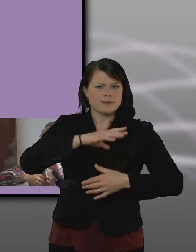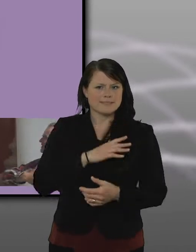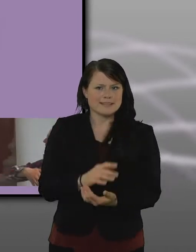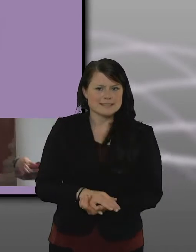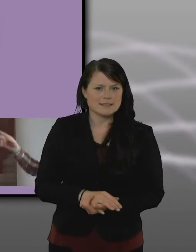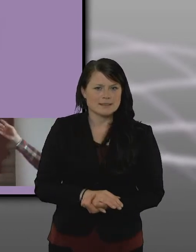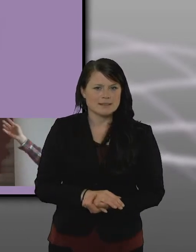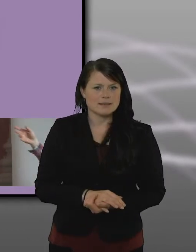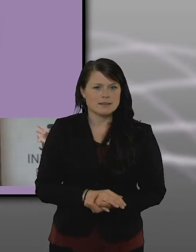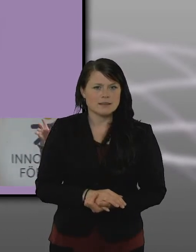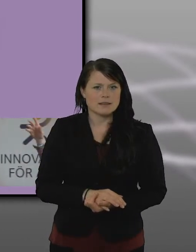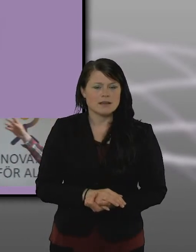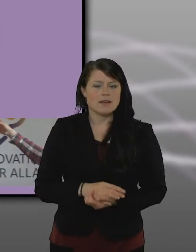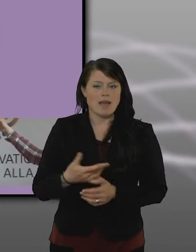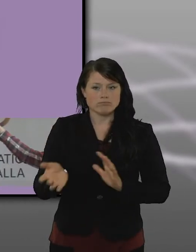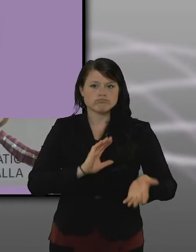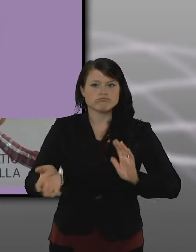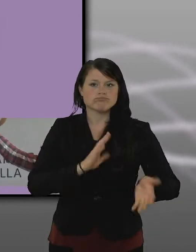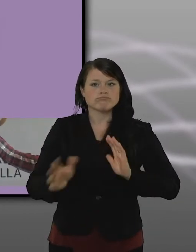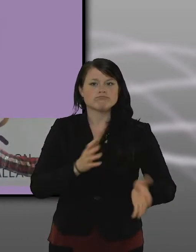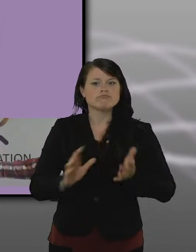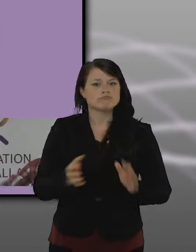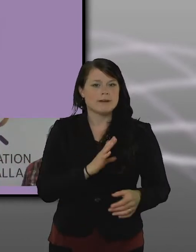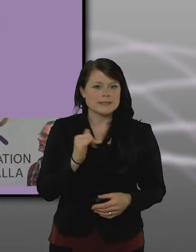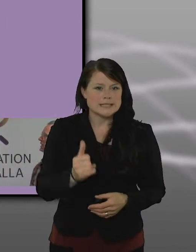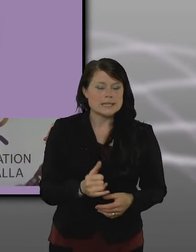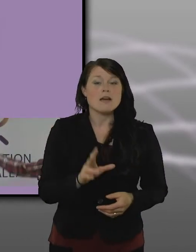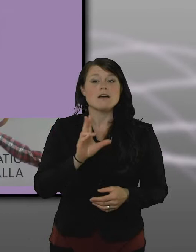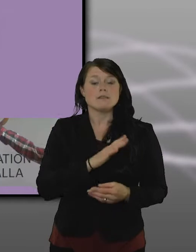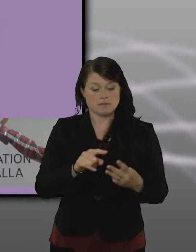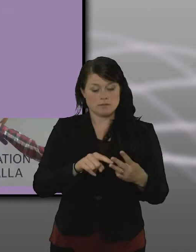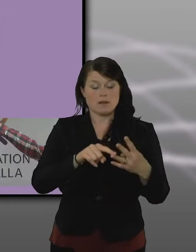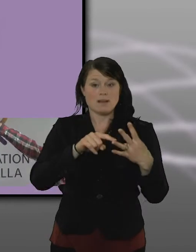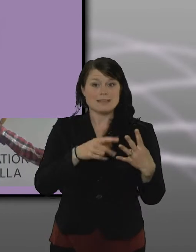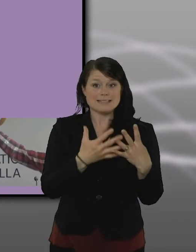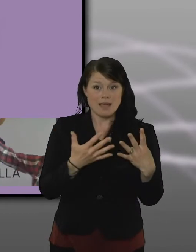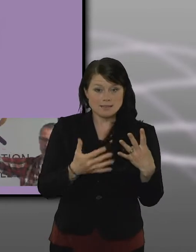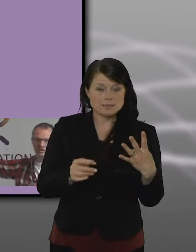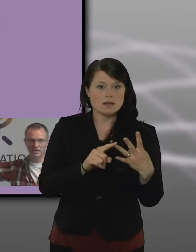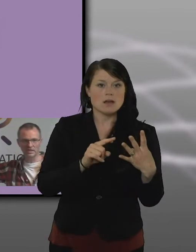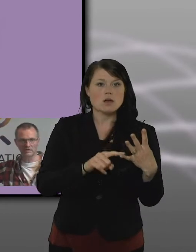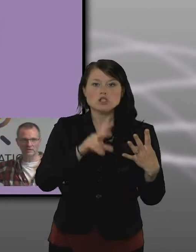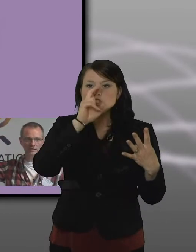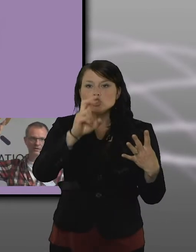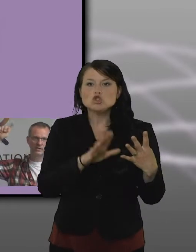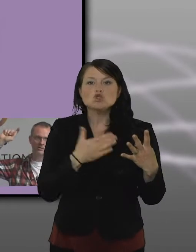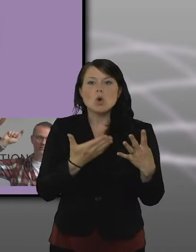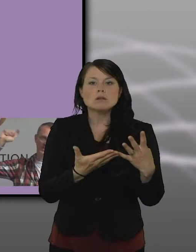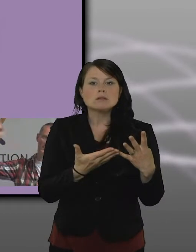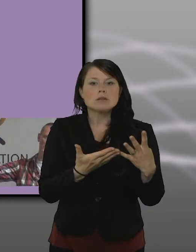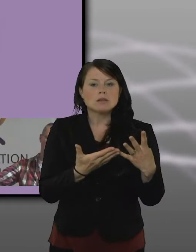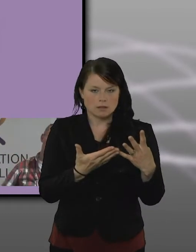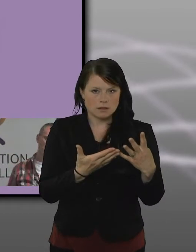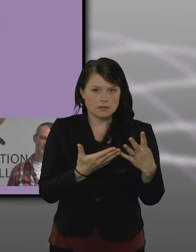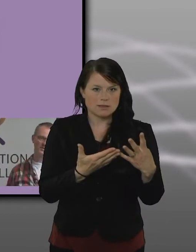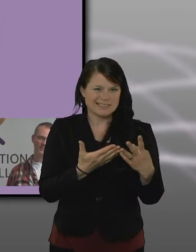Så ser den ut. Det är teckentolkat. Det finns vanlig textning. Och det är syntolkning. Vilket